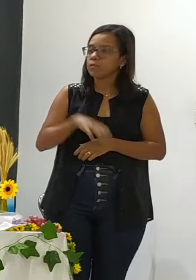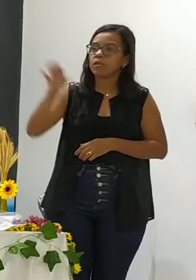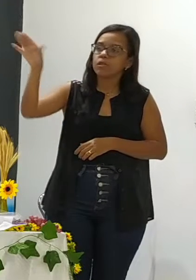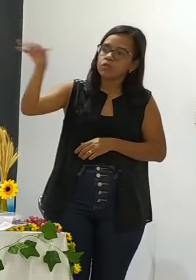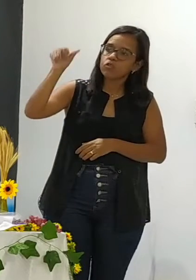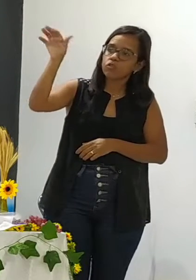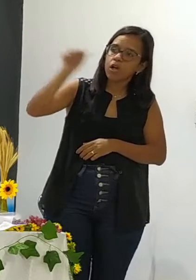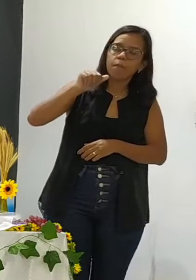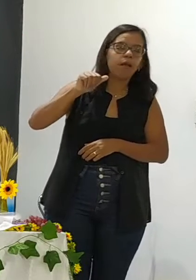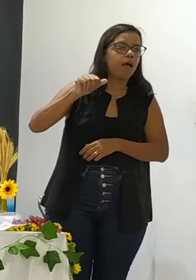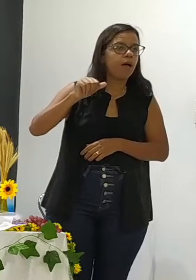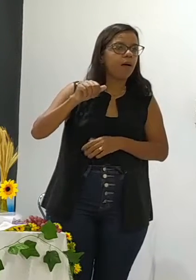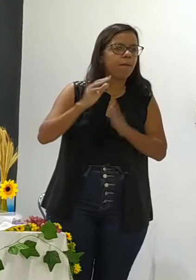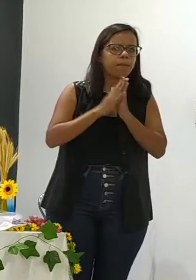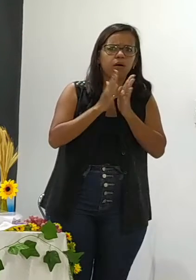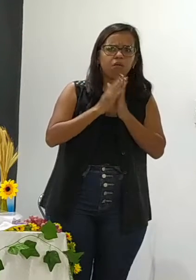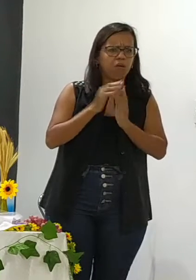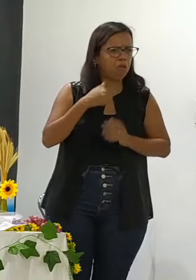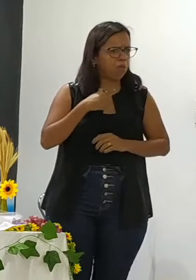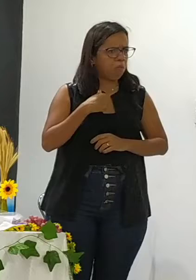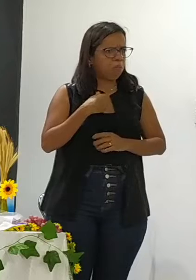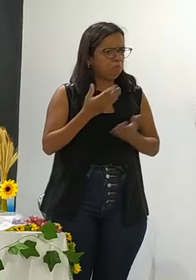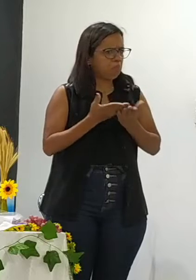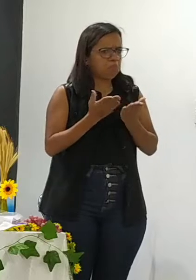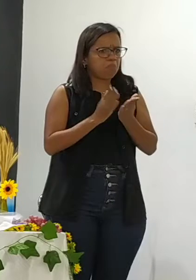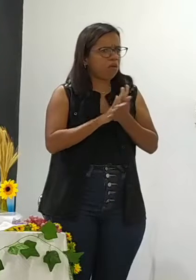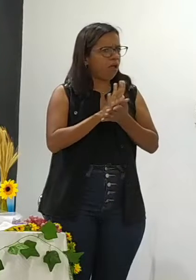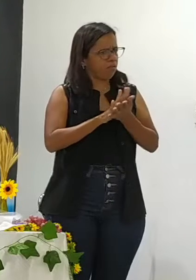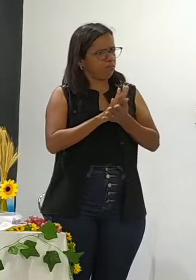diabo para orar aqui. Eu nem crente era.